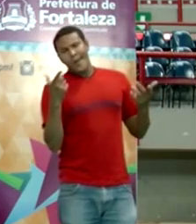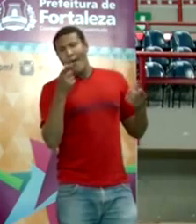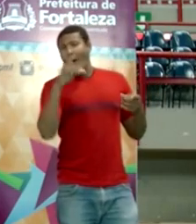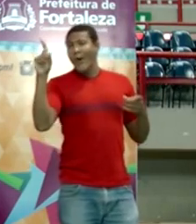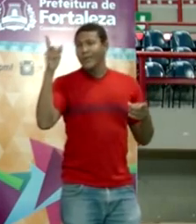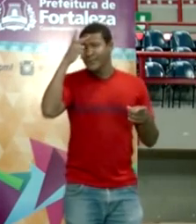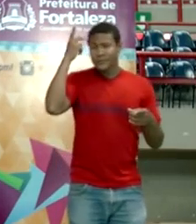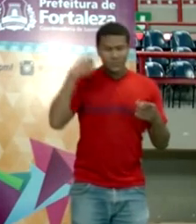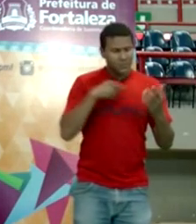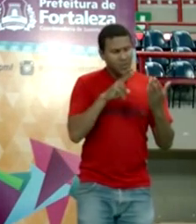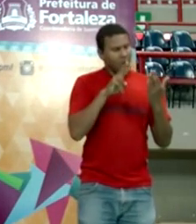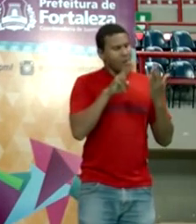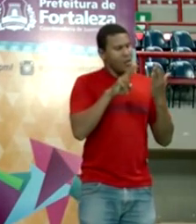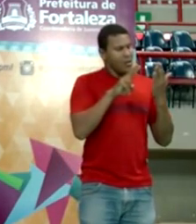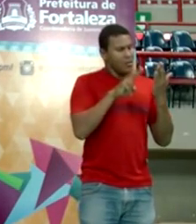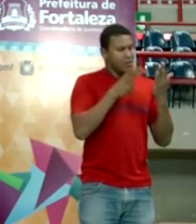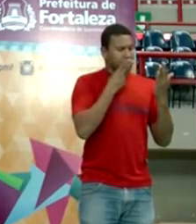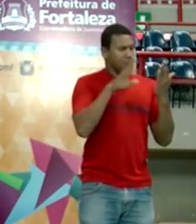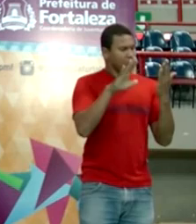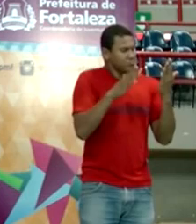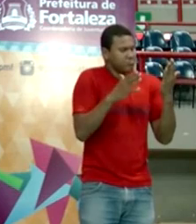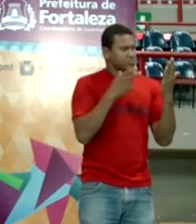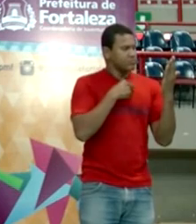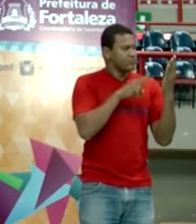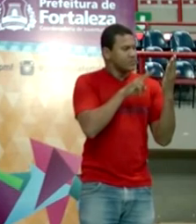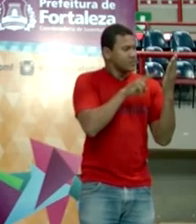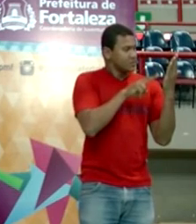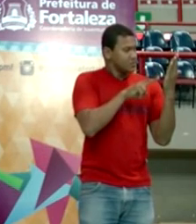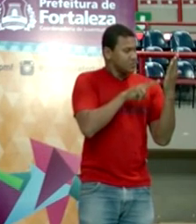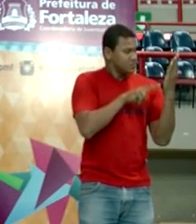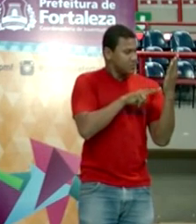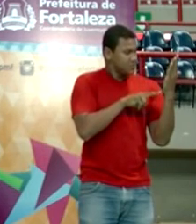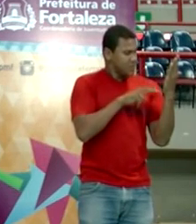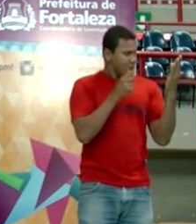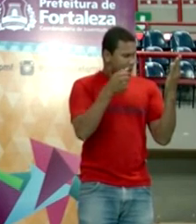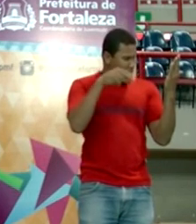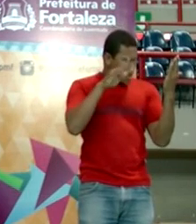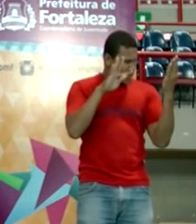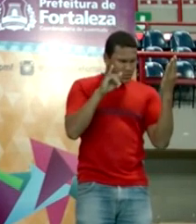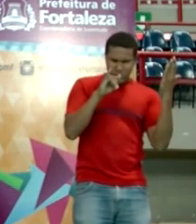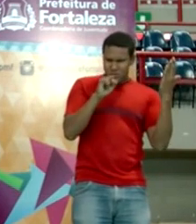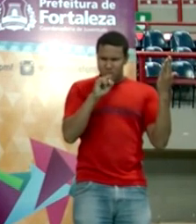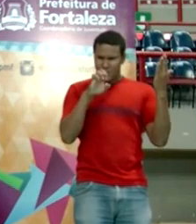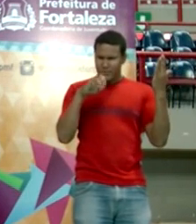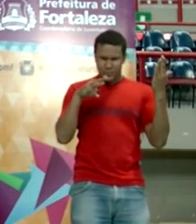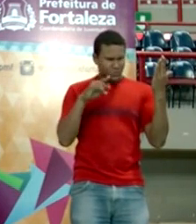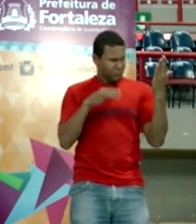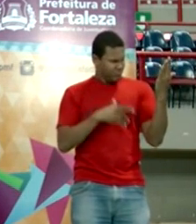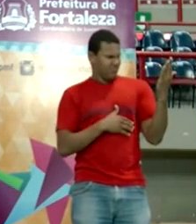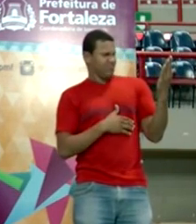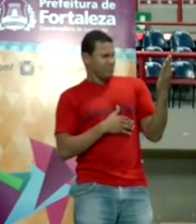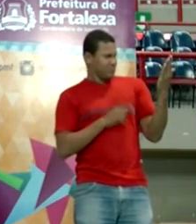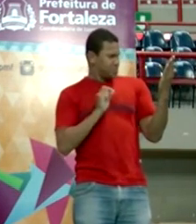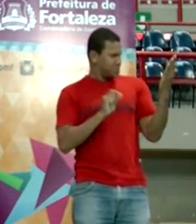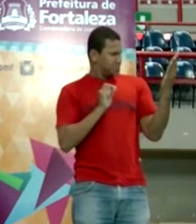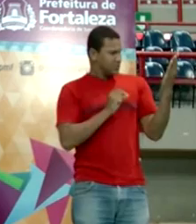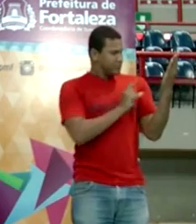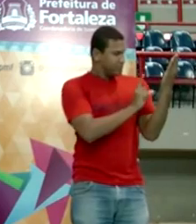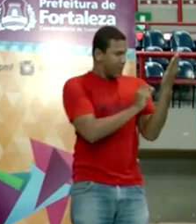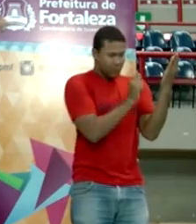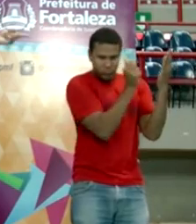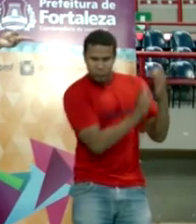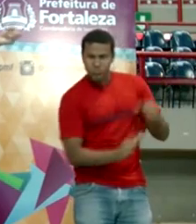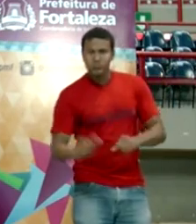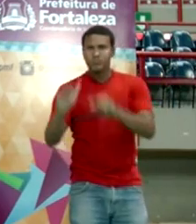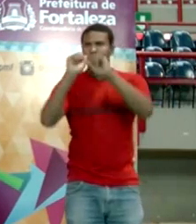não, vou continuar lendo. Aí lá na frente aparece antissemitismo. Opa, que diabo é isso? Vou clicar para saber. Aí vou